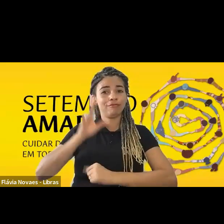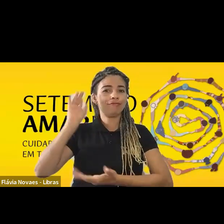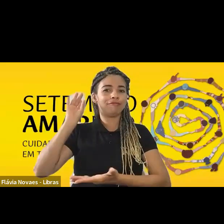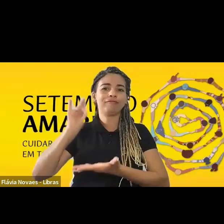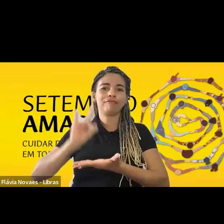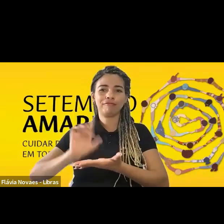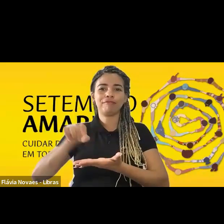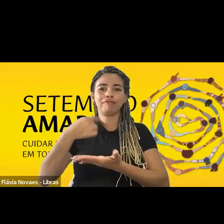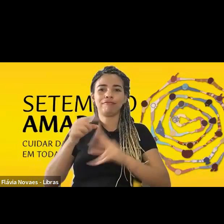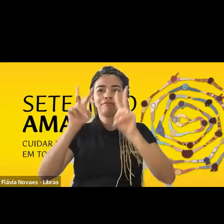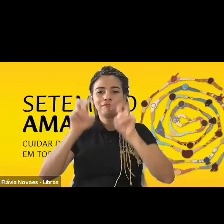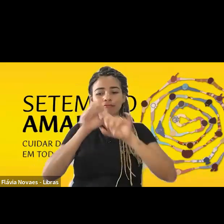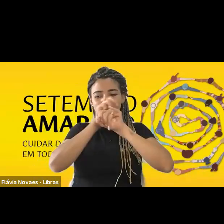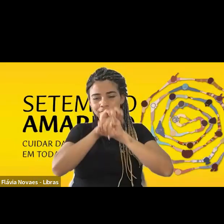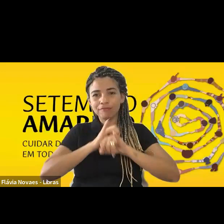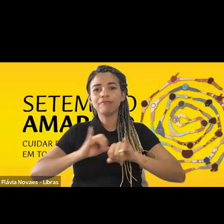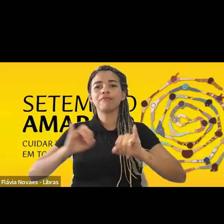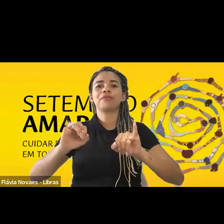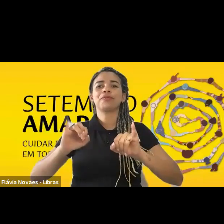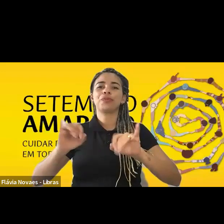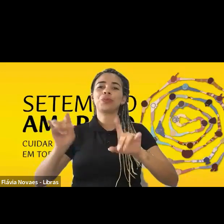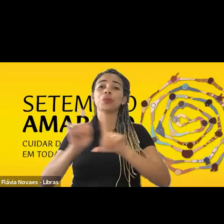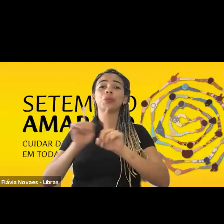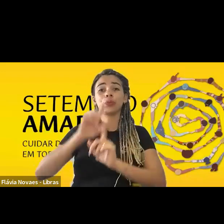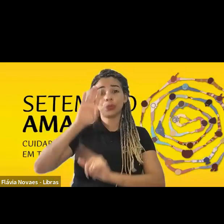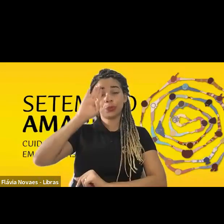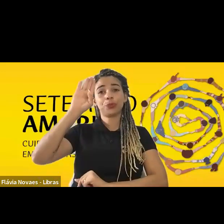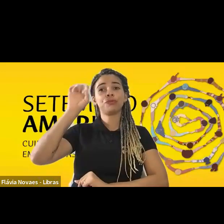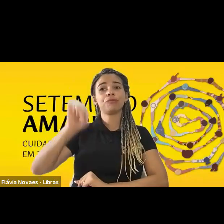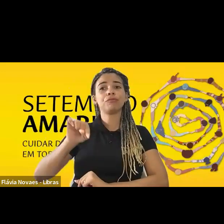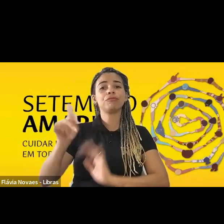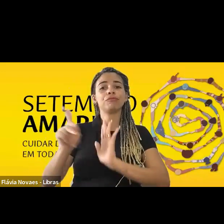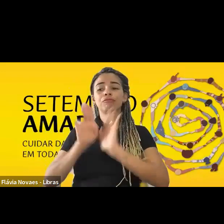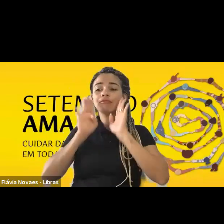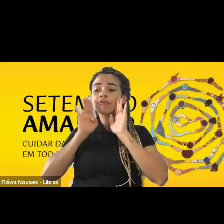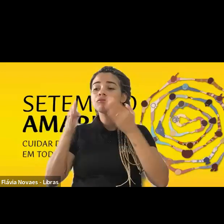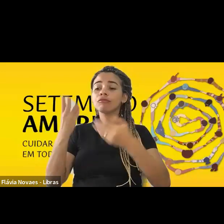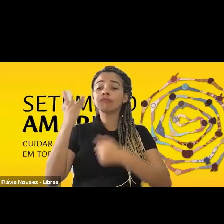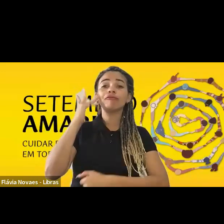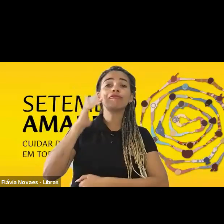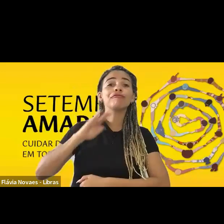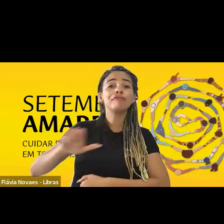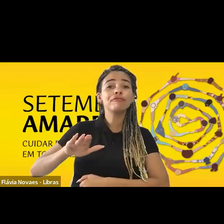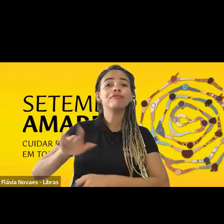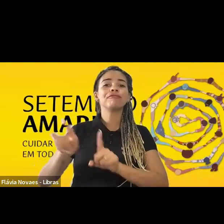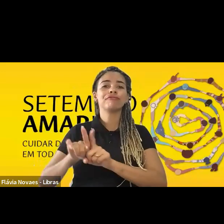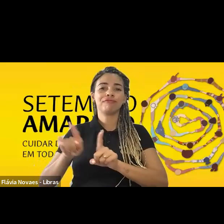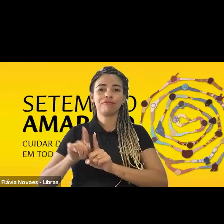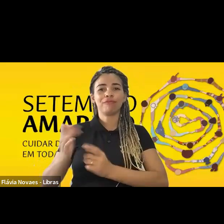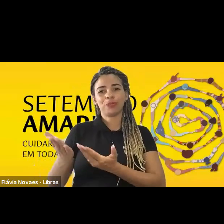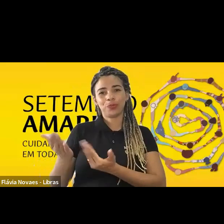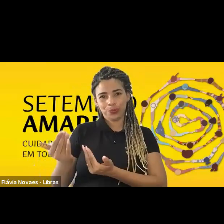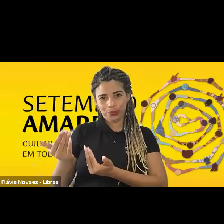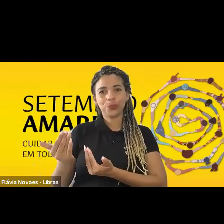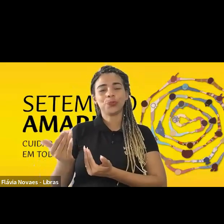possa falar sobre isso e falar sobretudo para a adolescência, para a infância e adolescência, na medida em que, quando